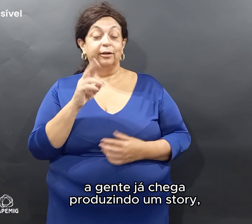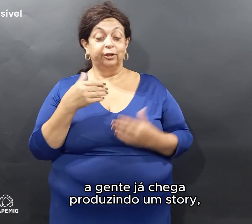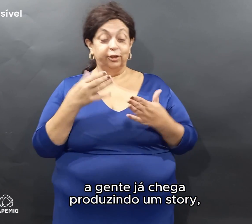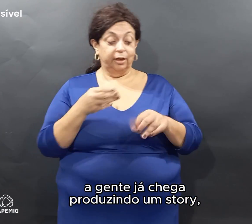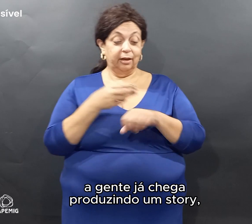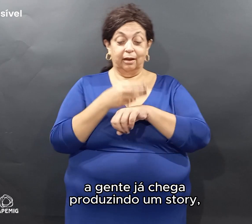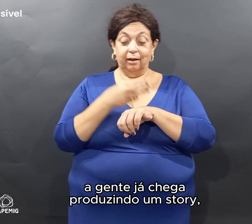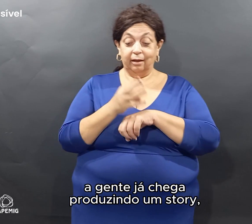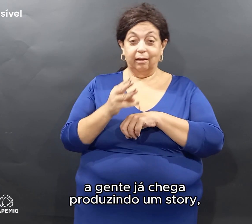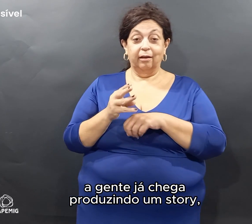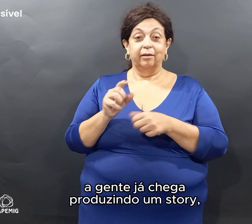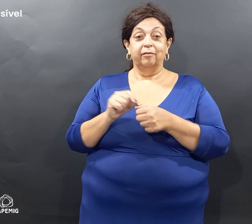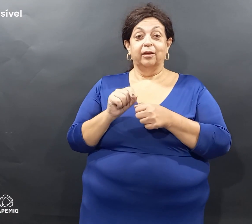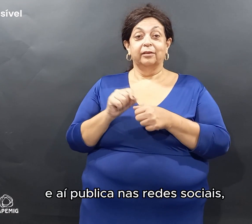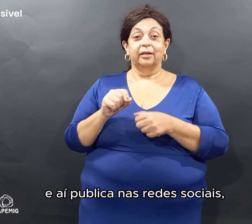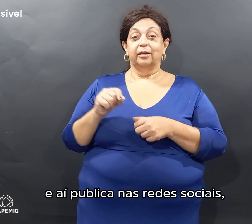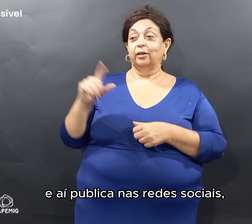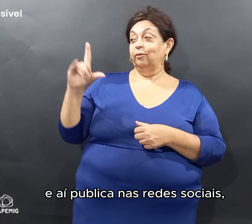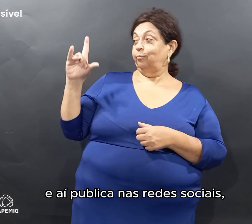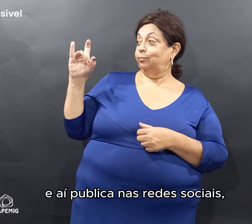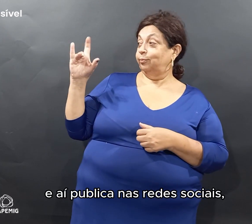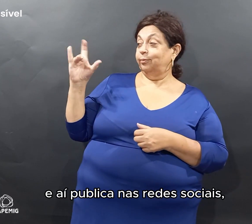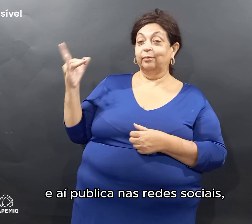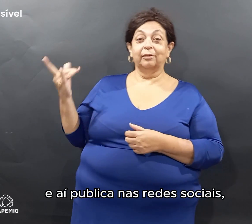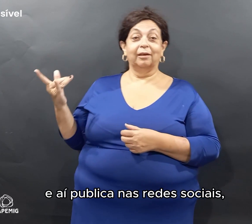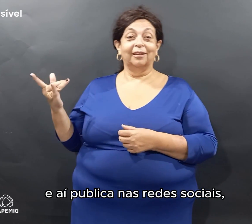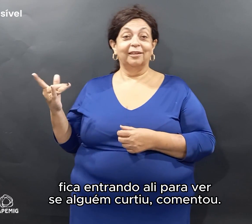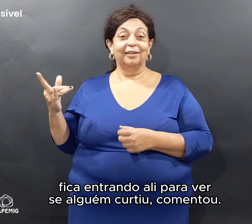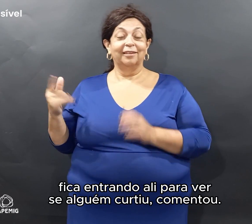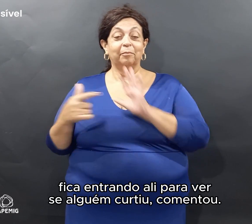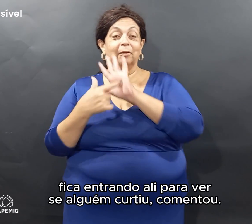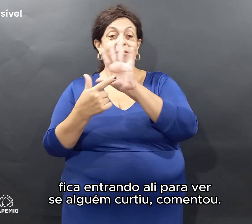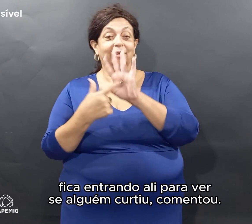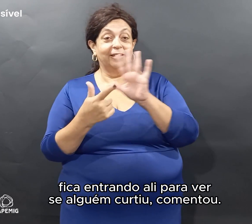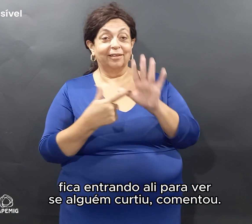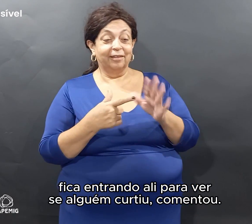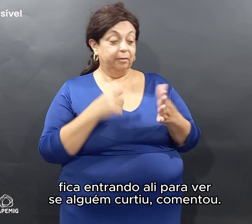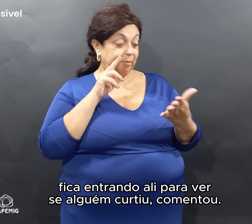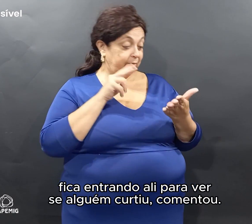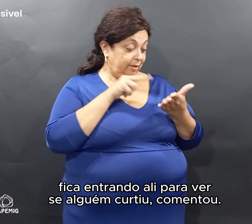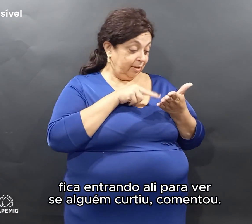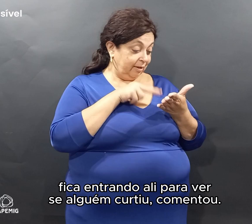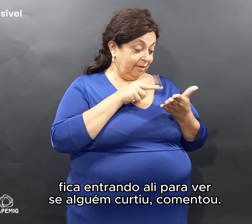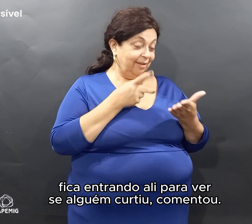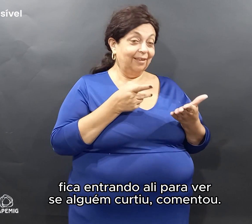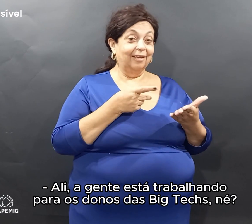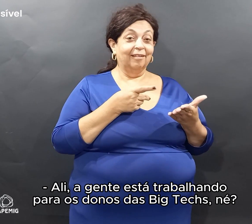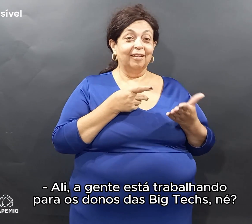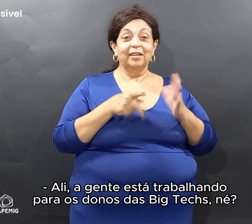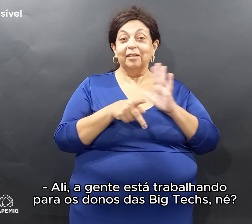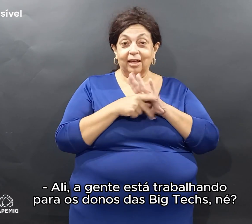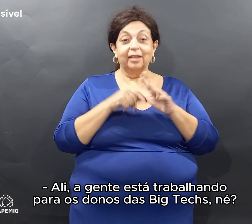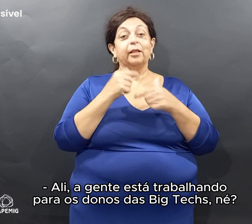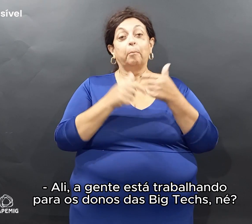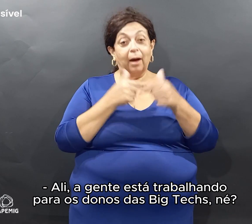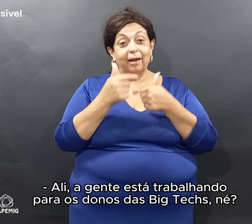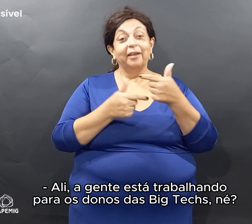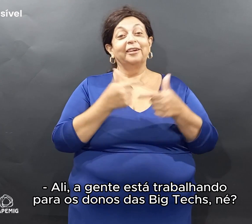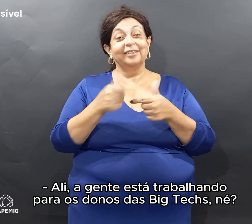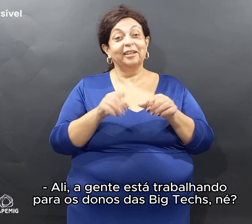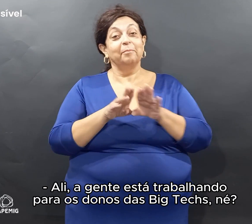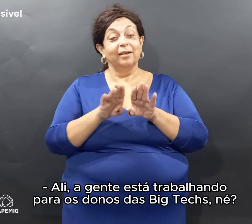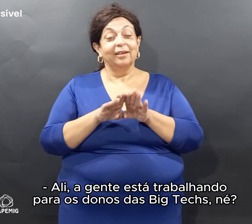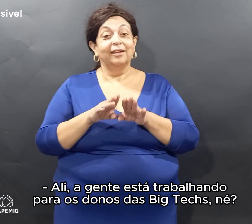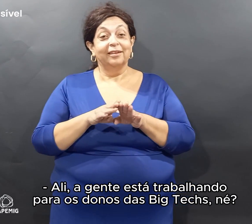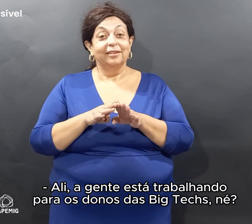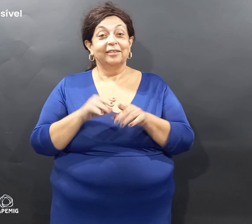chega produzindo um story, e aí publica nas redes sociais, fica entrando ali para ver se alguém curtiu, comentou ali. A gente tá trabalhando para os donos